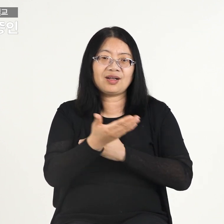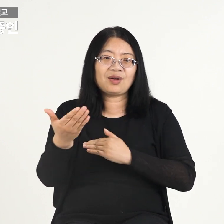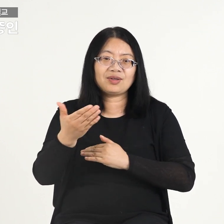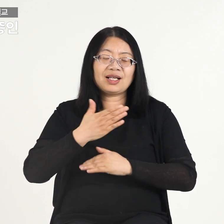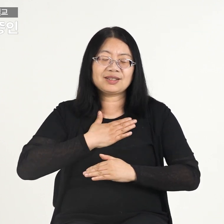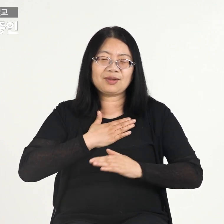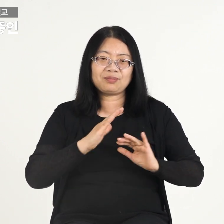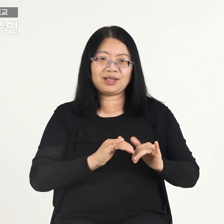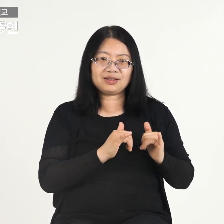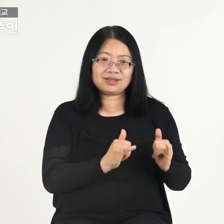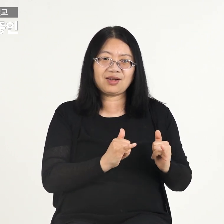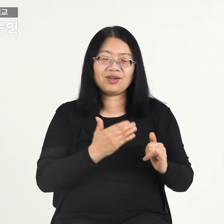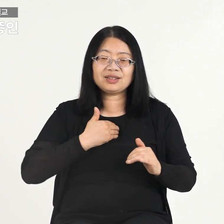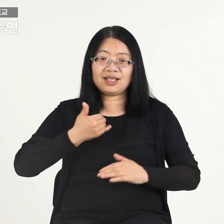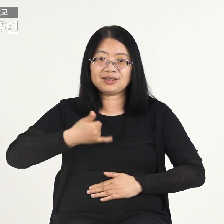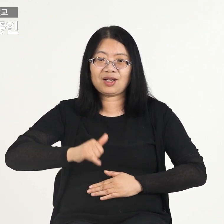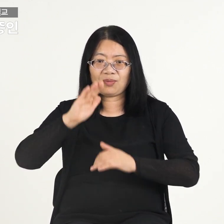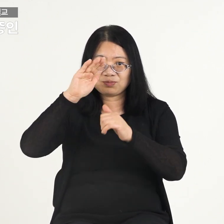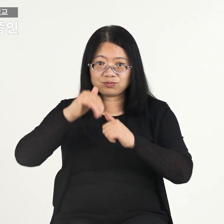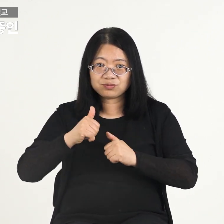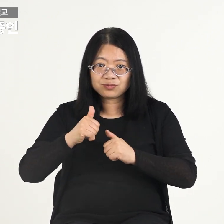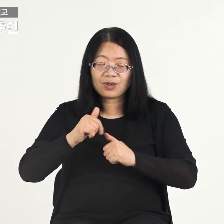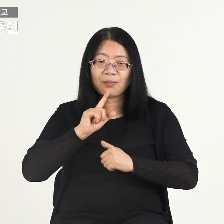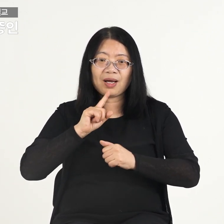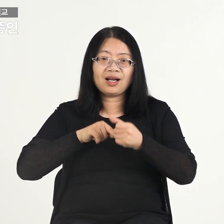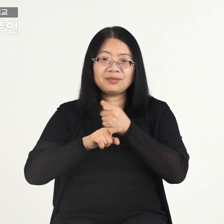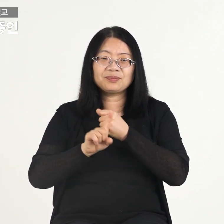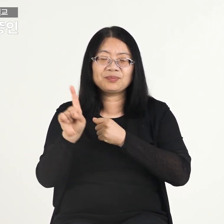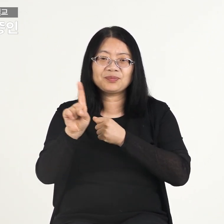내 백성, 내 자녀로 부르셨다는 것은